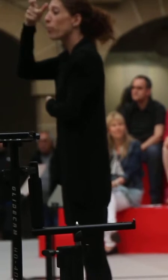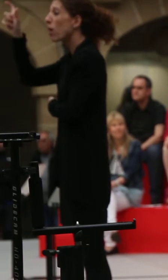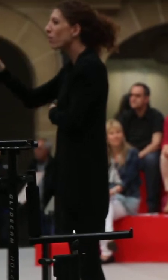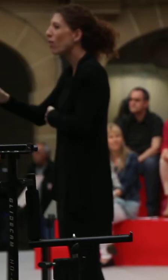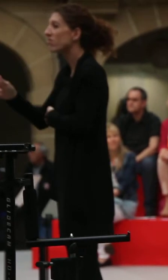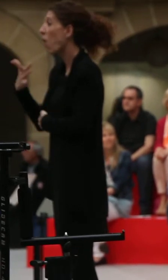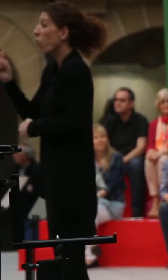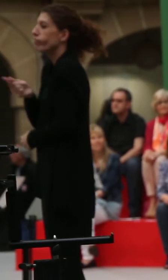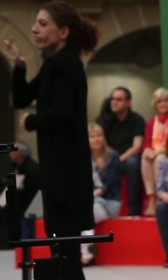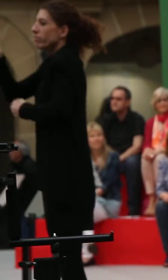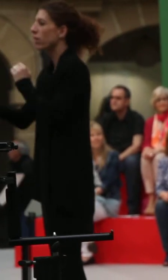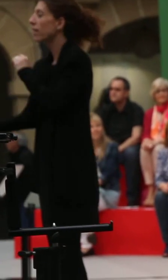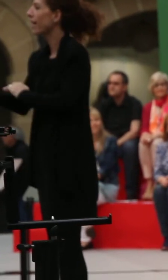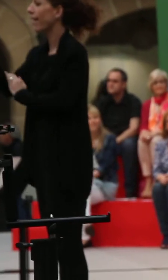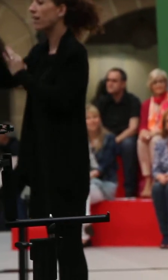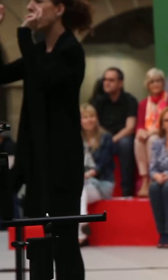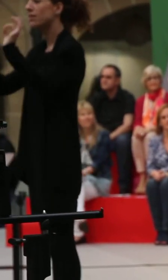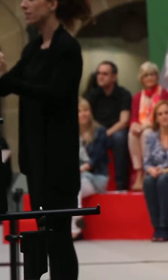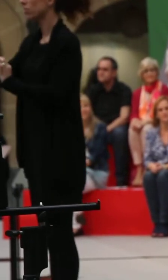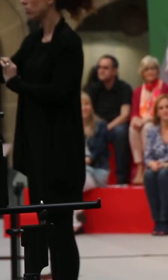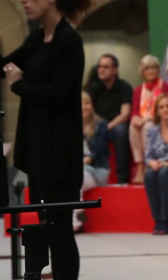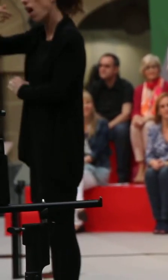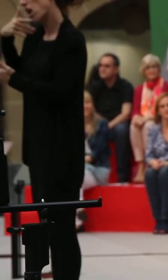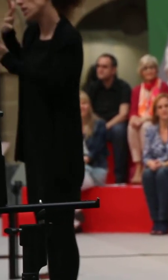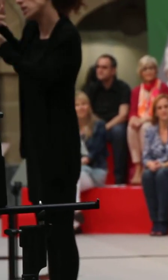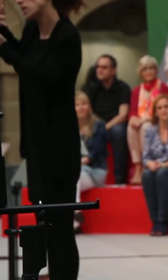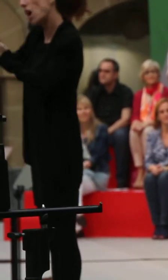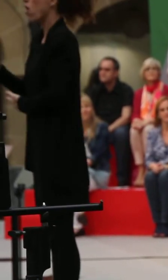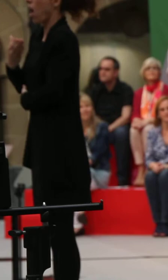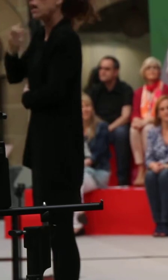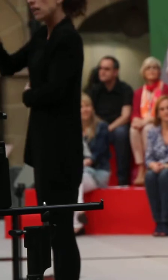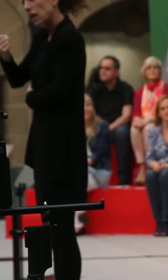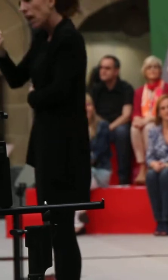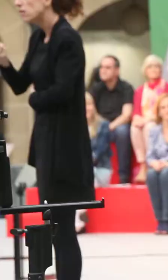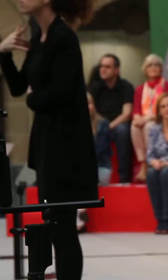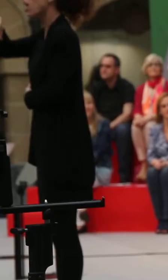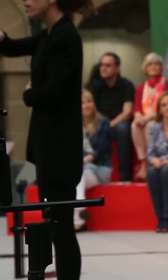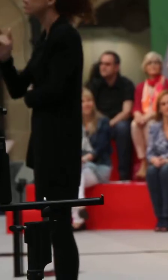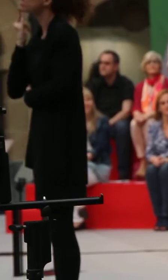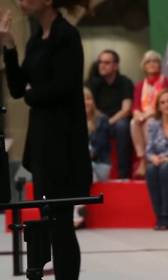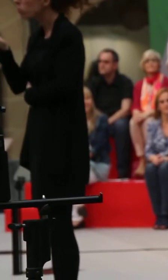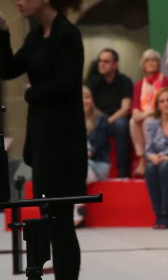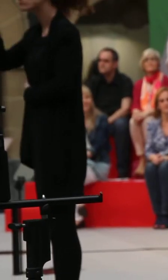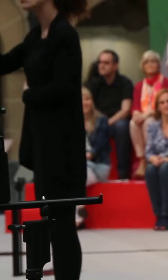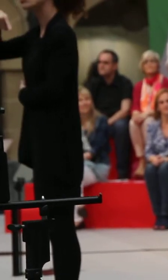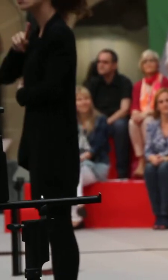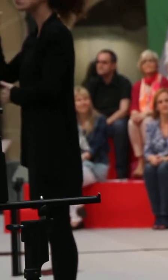egiten gure Agirre lehendakariak eta getxoko alkateoiak izan zuen moduan. Izin en 2007